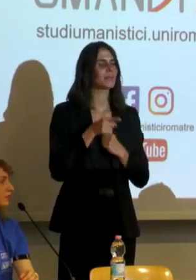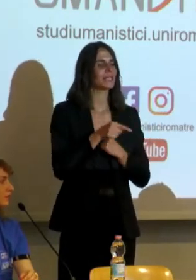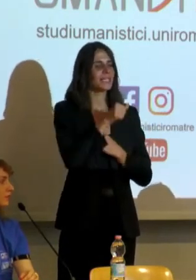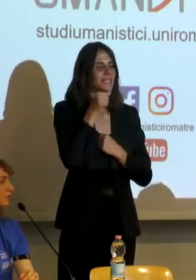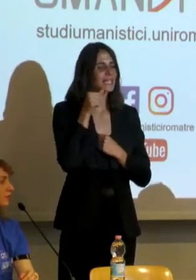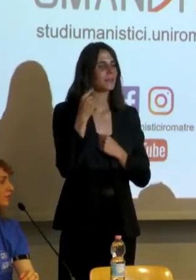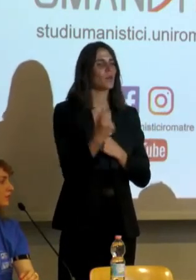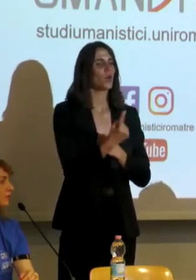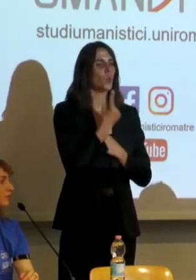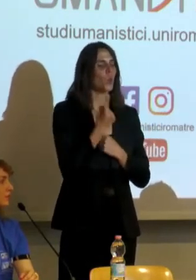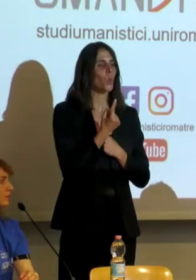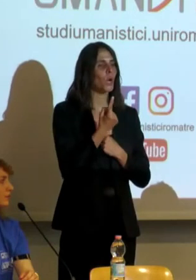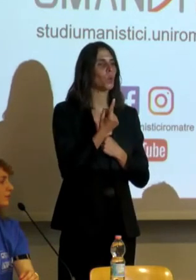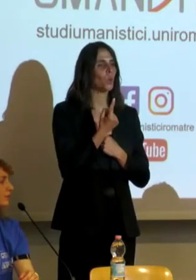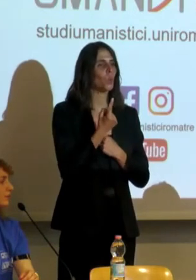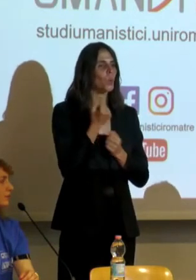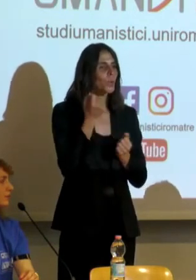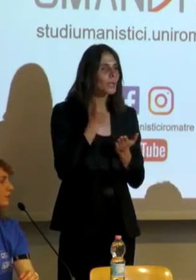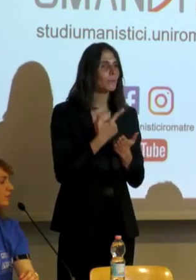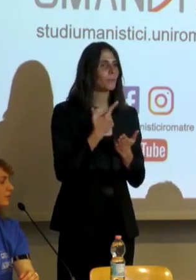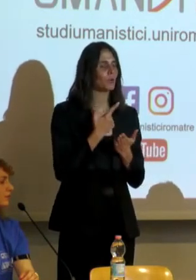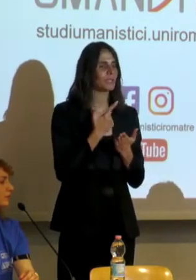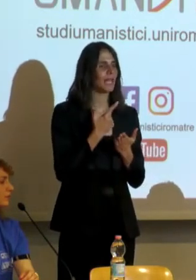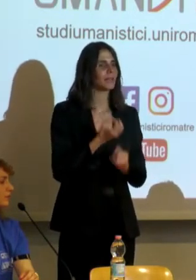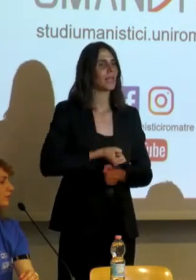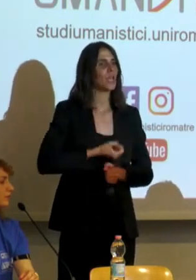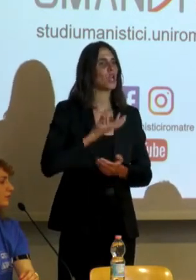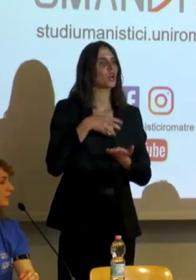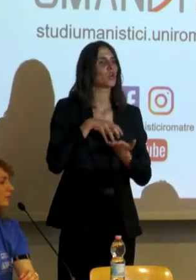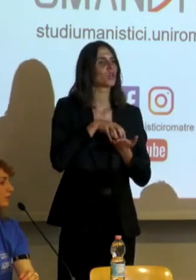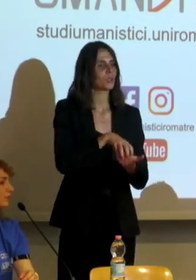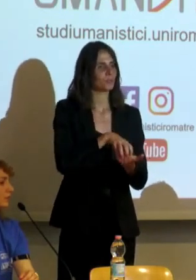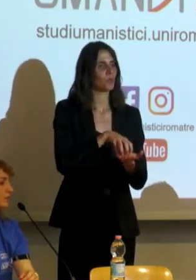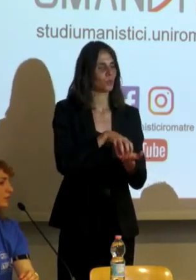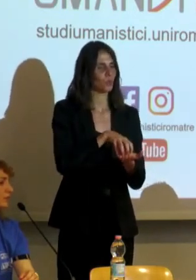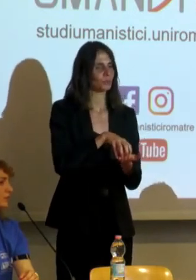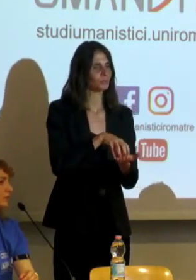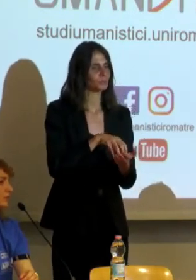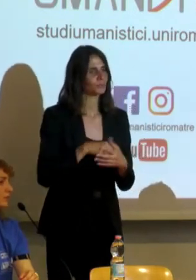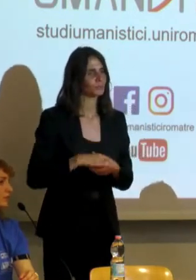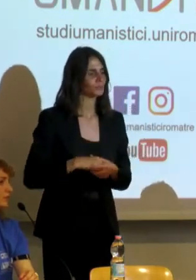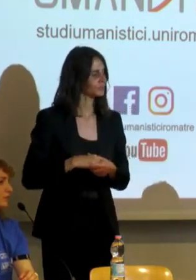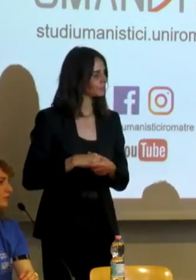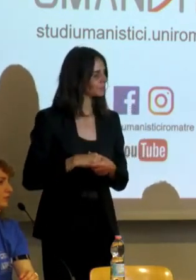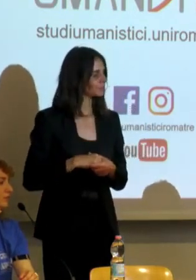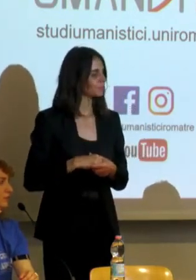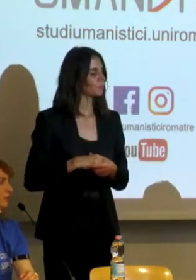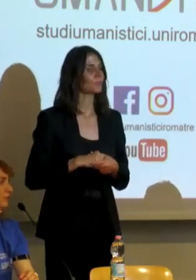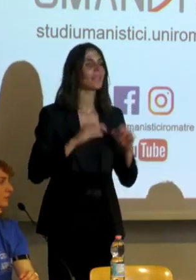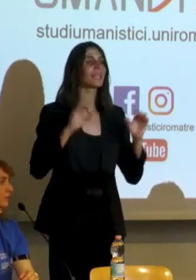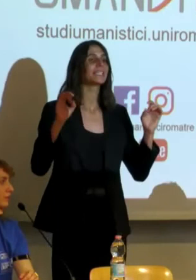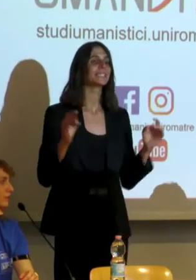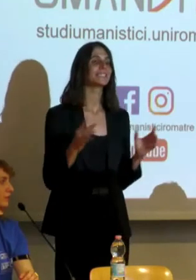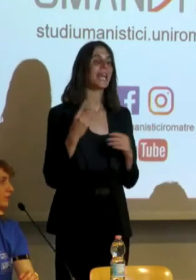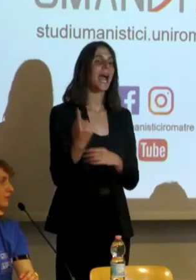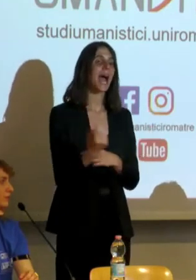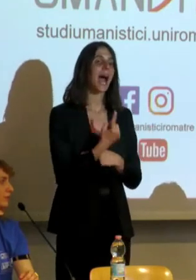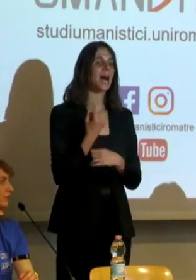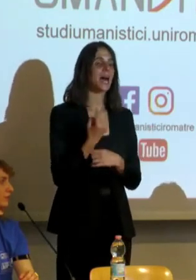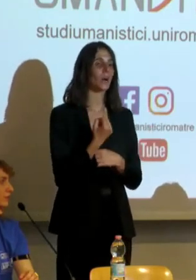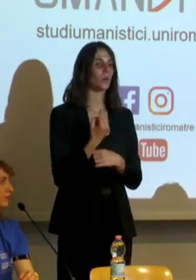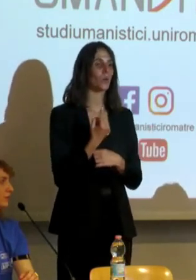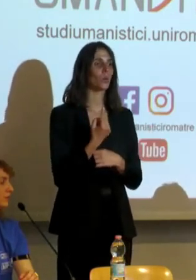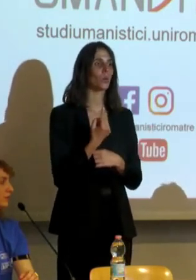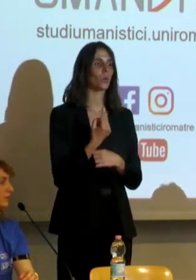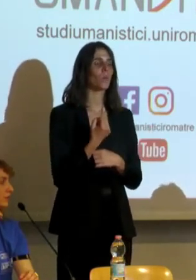qualcosa da dire e che possa dire di andare le voci in maniera meditata, ponderata e consapevole. Se arriva qualcuno che qualcosa da dire ce l'ha,